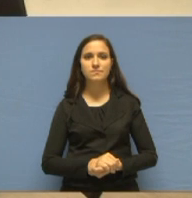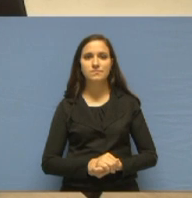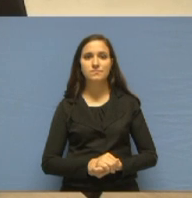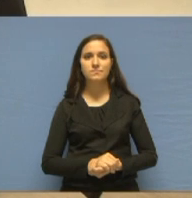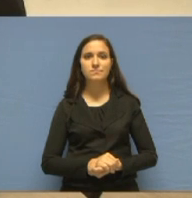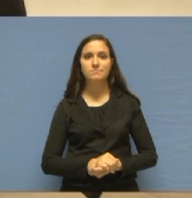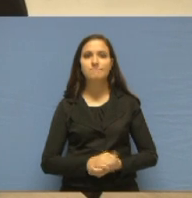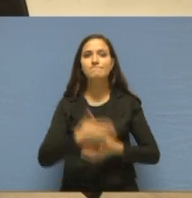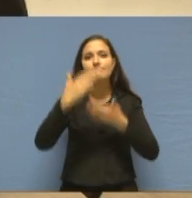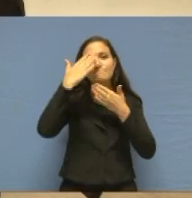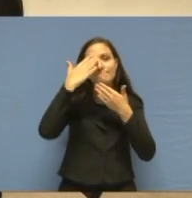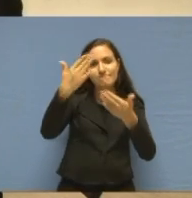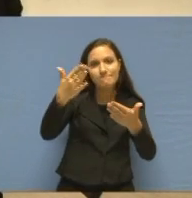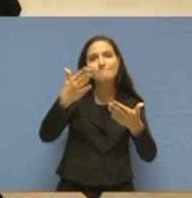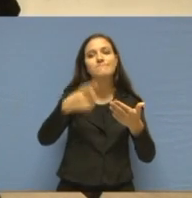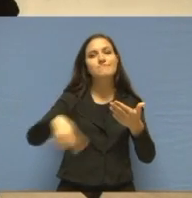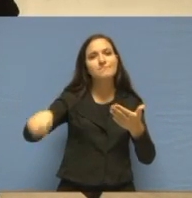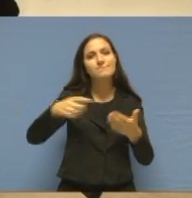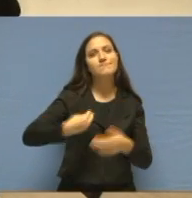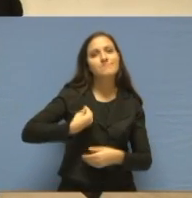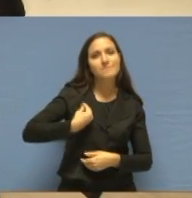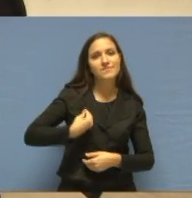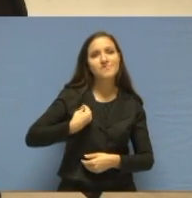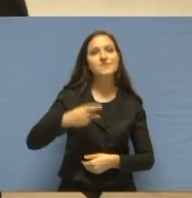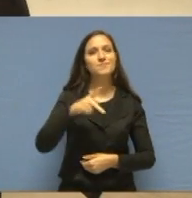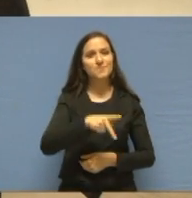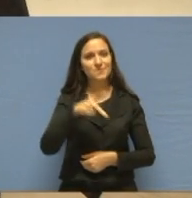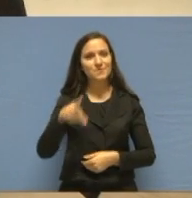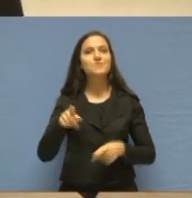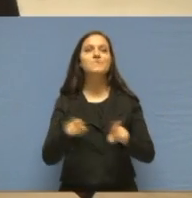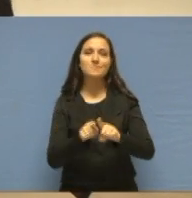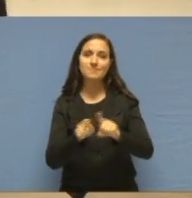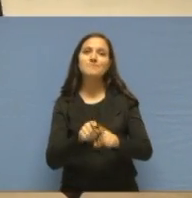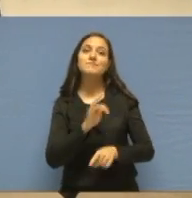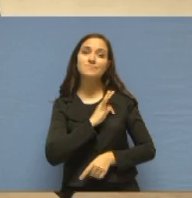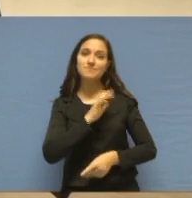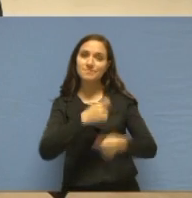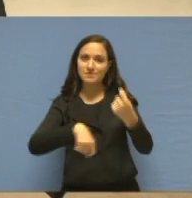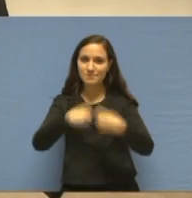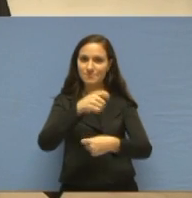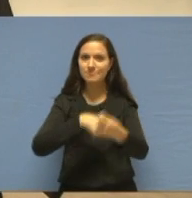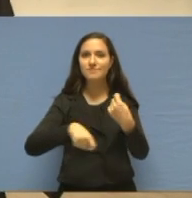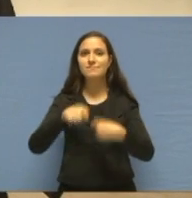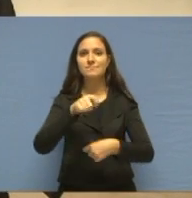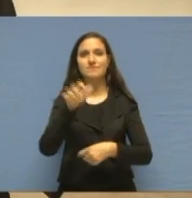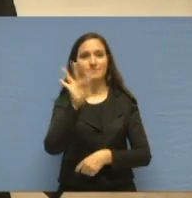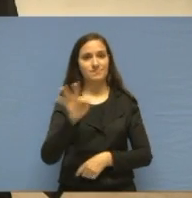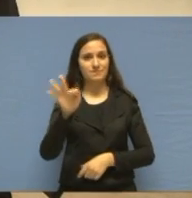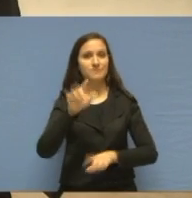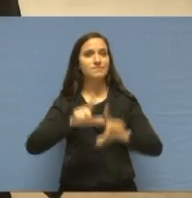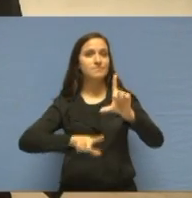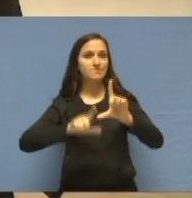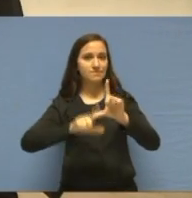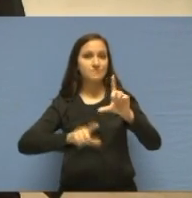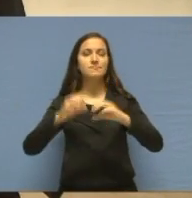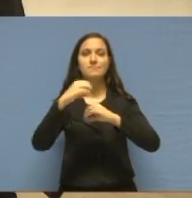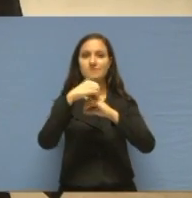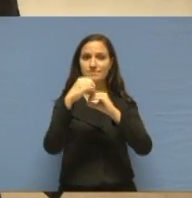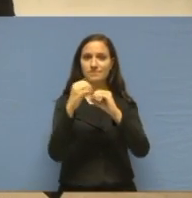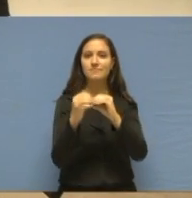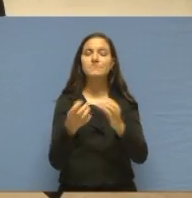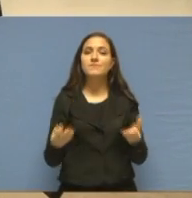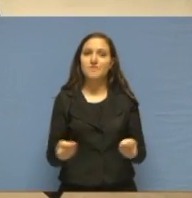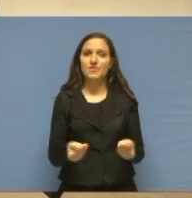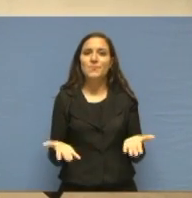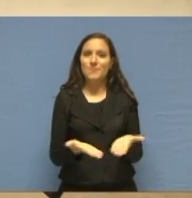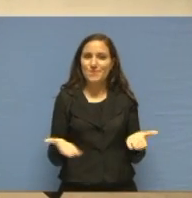Registramos e agradecemos a presença dos demais docentes e técnicos administrativos da Faculdade de Letras da UFG que prestigiam